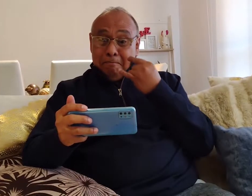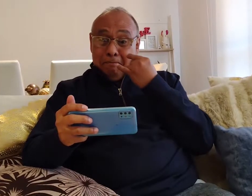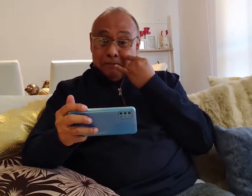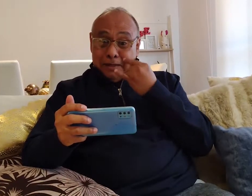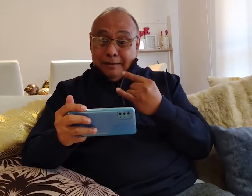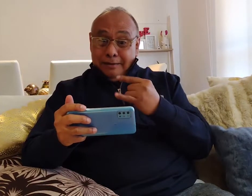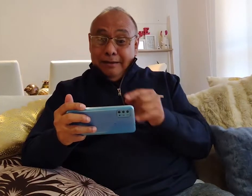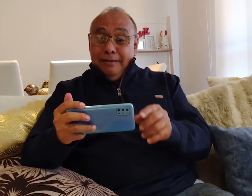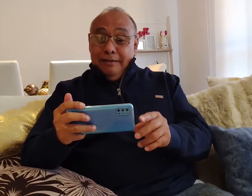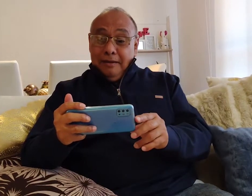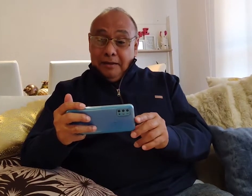Interesante.